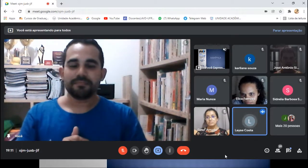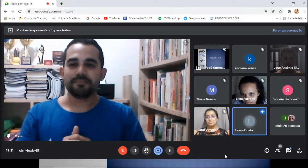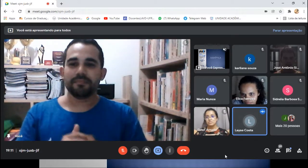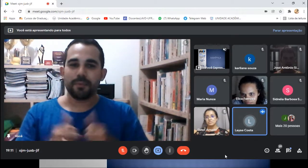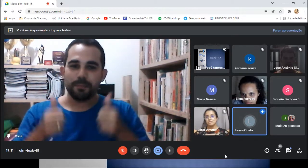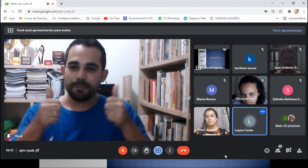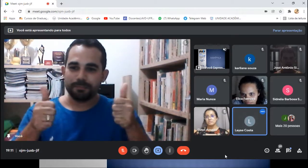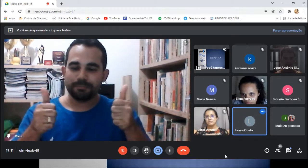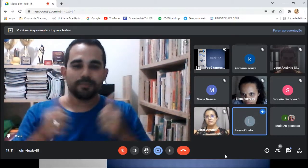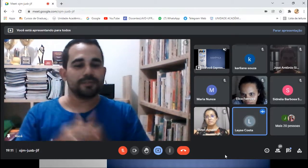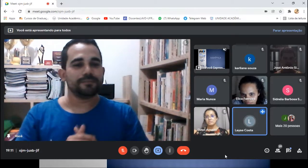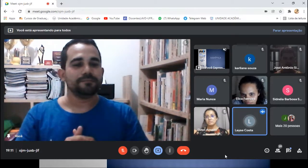certo?